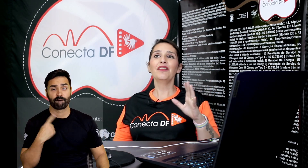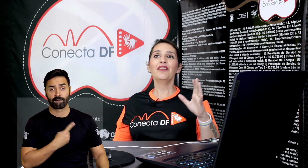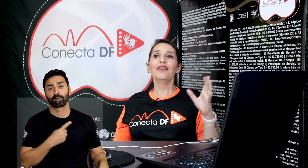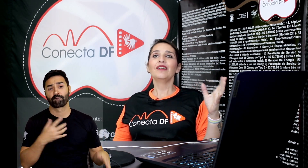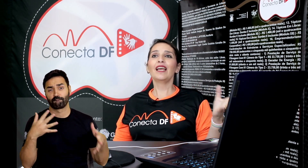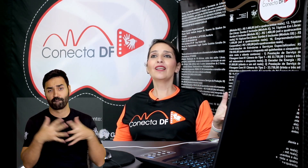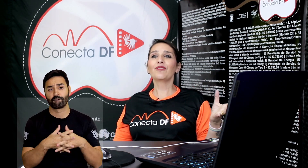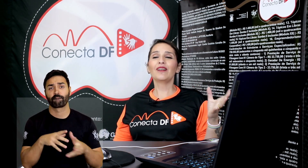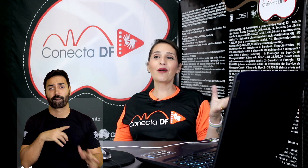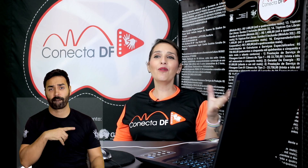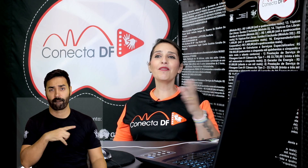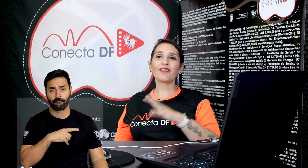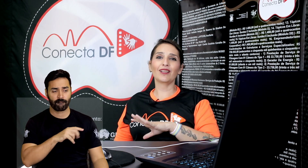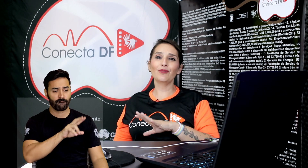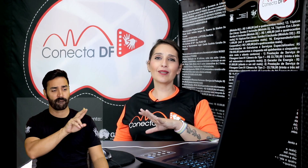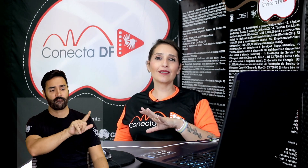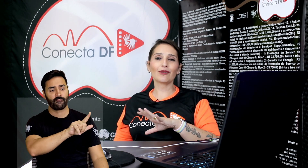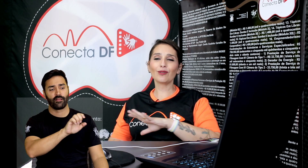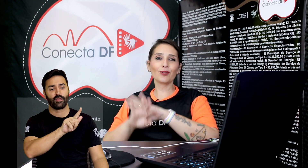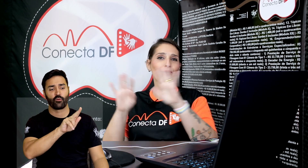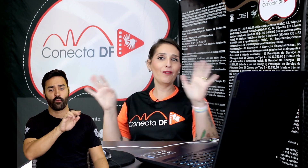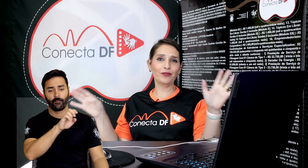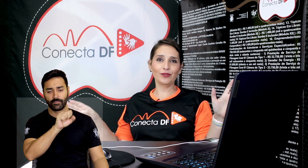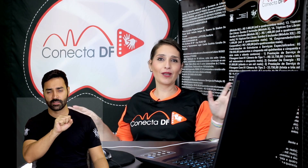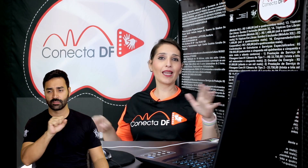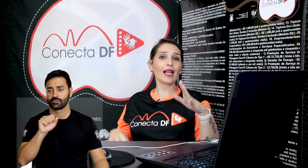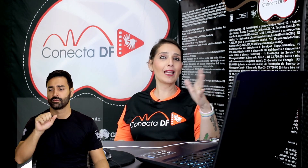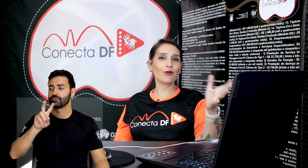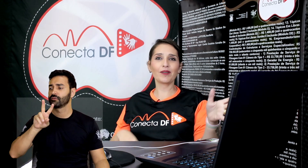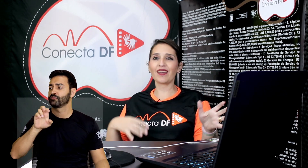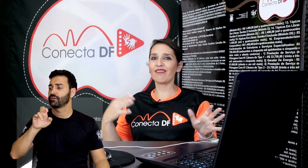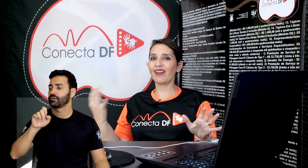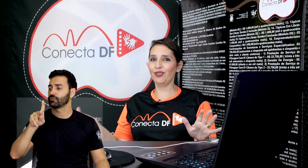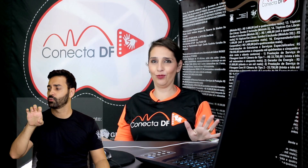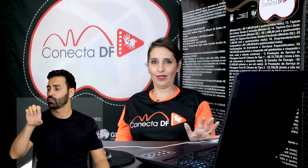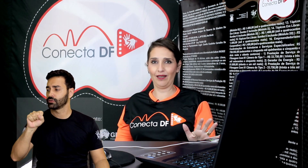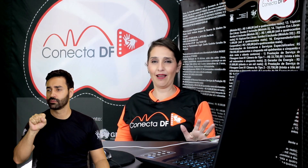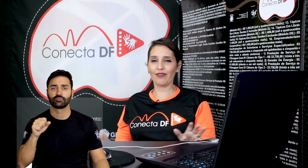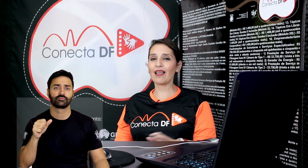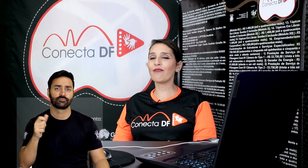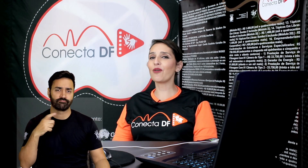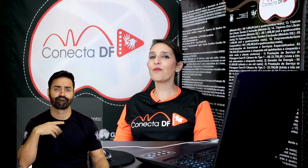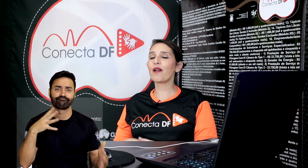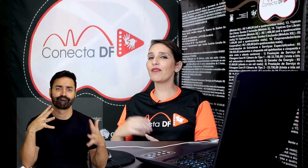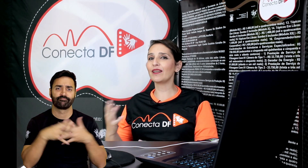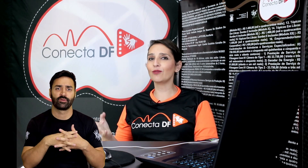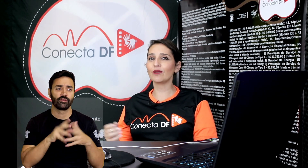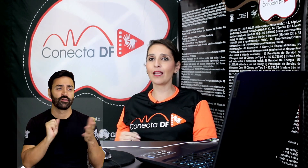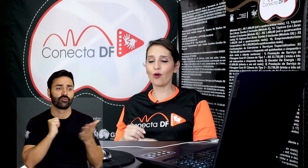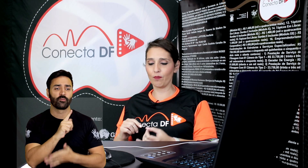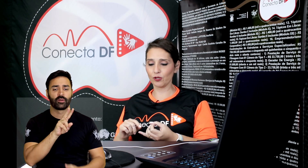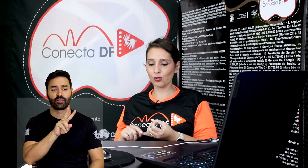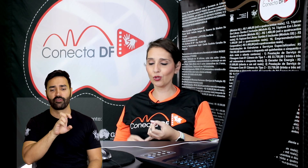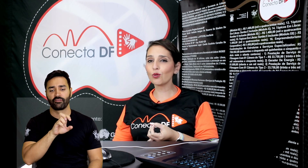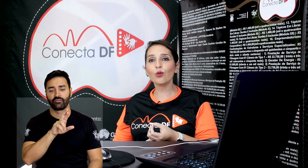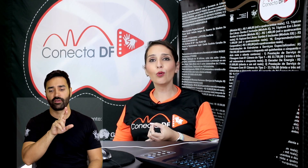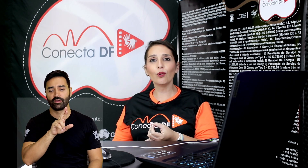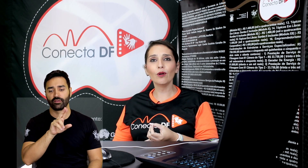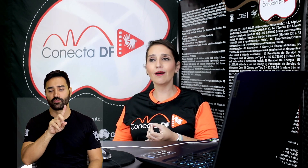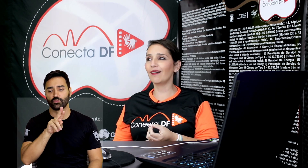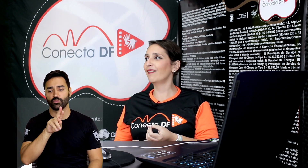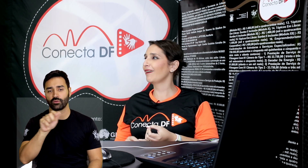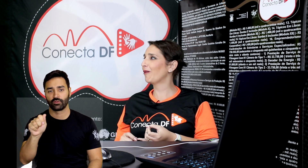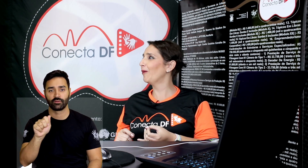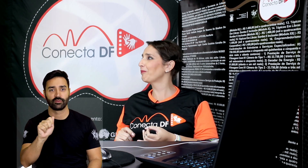assim, legume e verdura, todo mundo confunde o que é legume e o que é verdura. Aí fala assim, vou comprar uma verdura. Aí compra